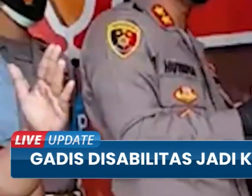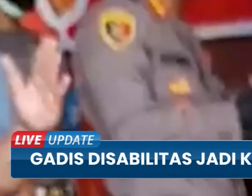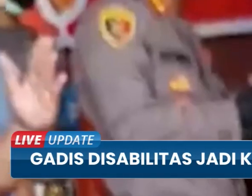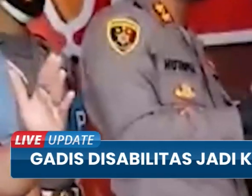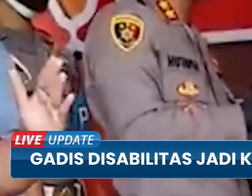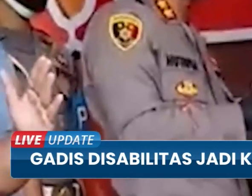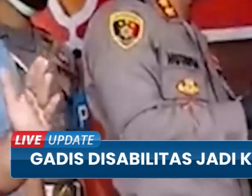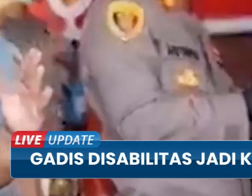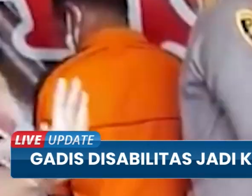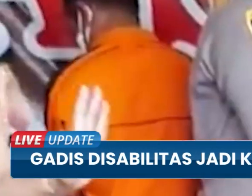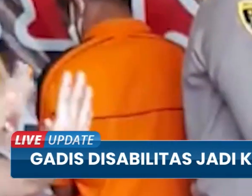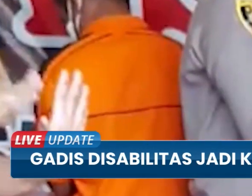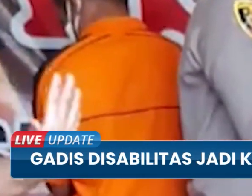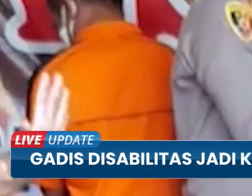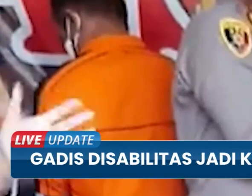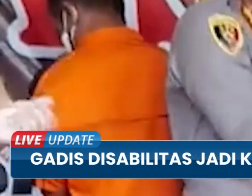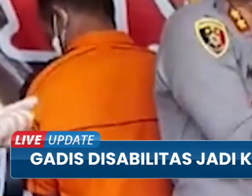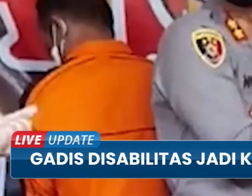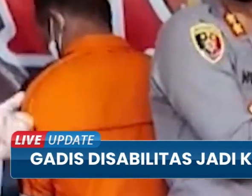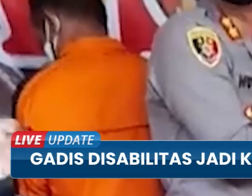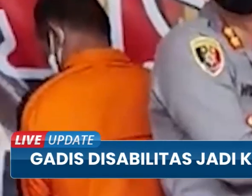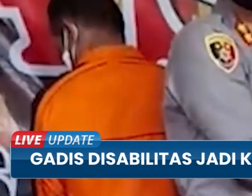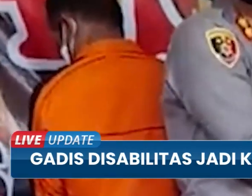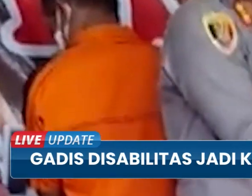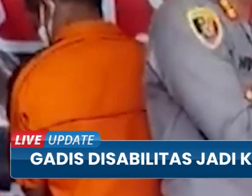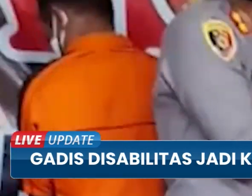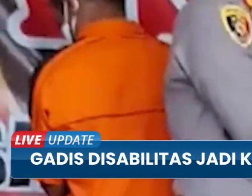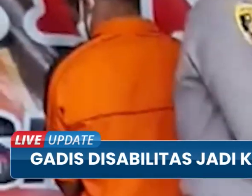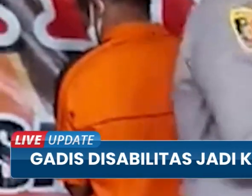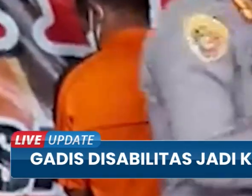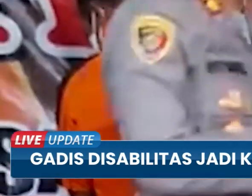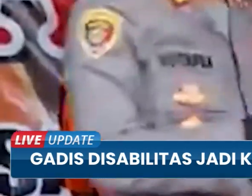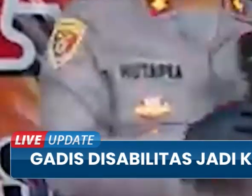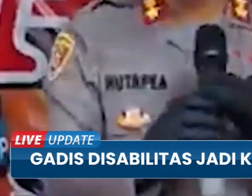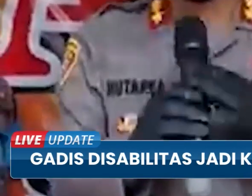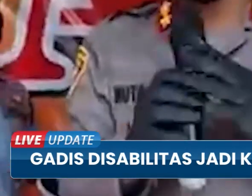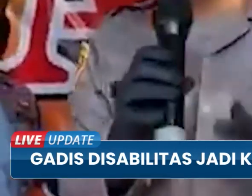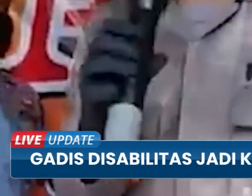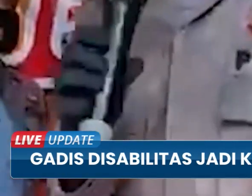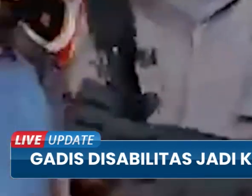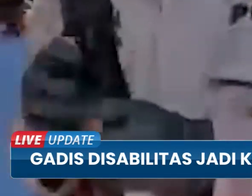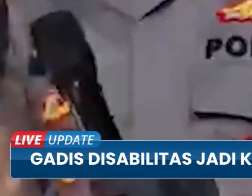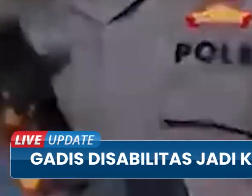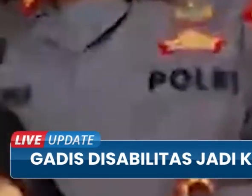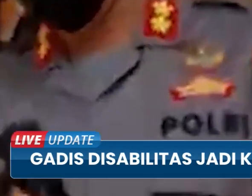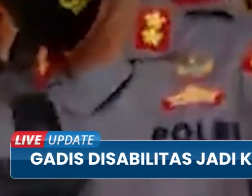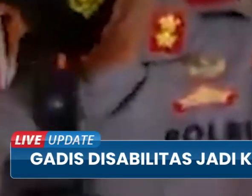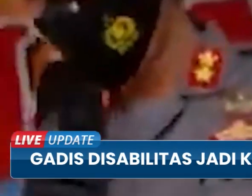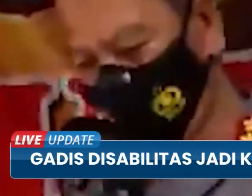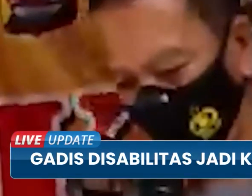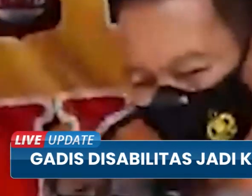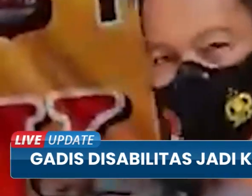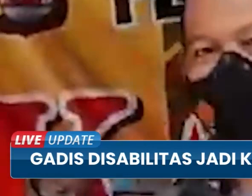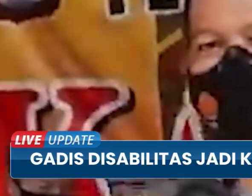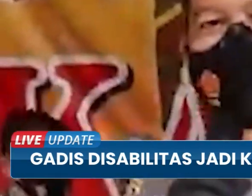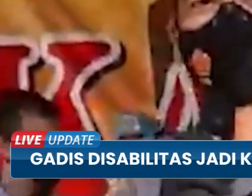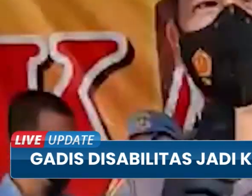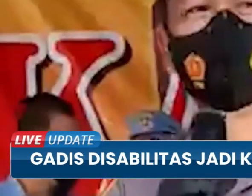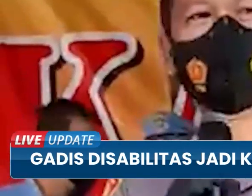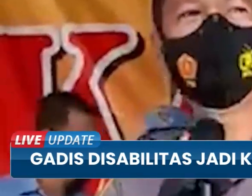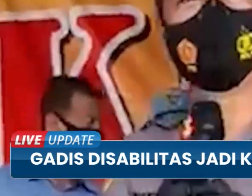seorang wiraswasta tinggal di Kelurahan Banten Kecamatan Kasemen Kota Serang tak hanya sekali korban duduk